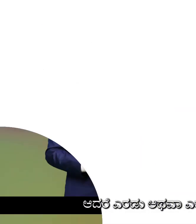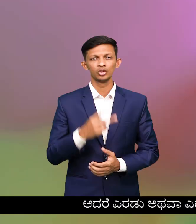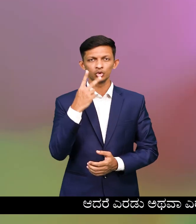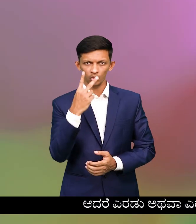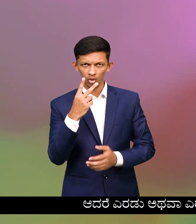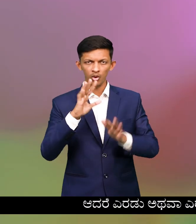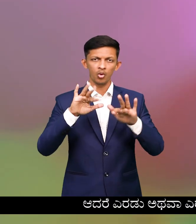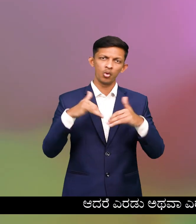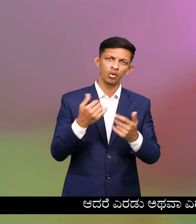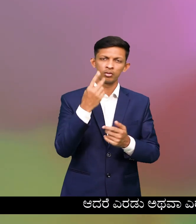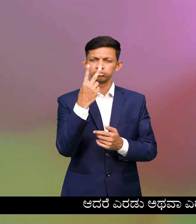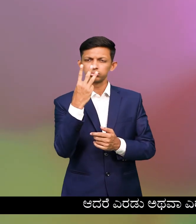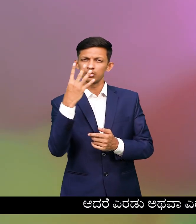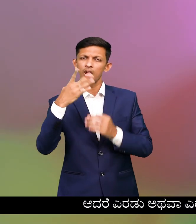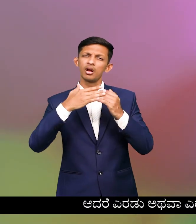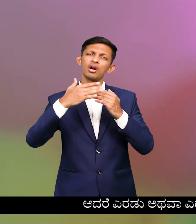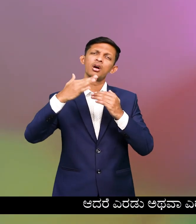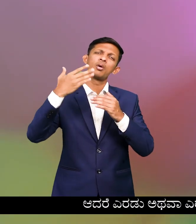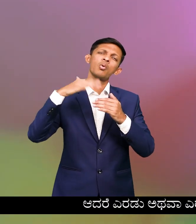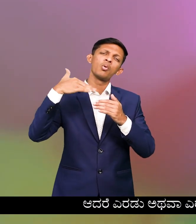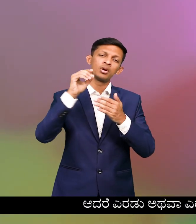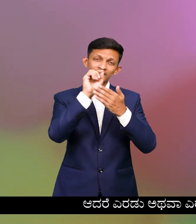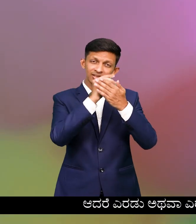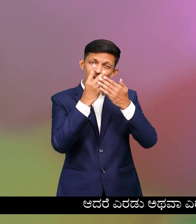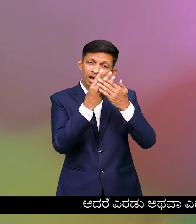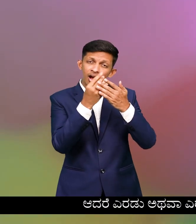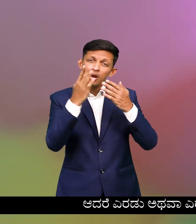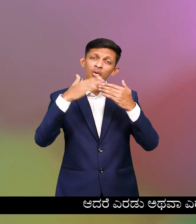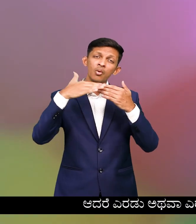ಎರಡು ಅಥವಾ ಹೆಚ್ಚು ಪರಮಾಣುಗಳು ಸೇರಿ ದೊಡ್ಡ ಕಣವನ್ನು ರೂಪಿಸುತ್ತವೆ.